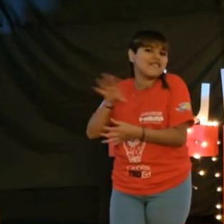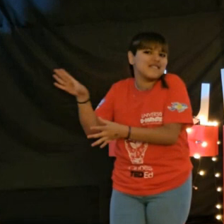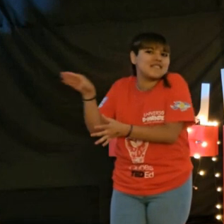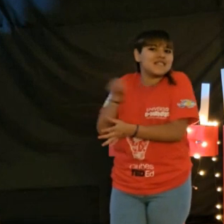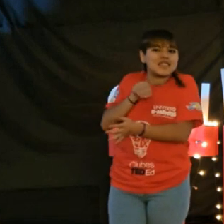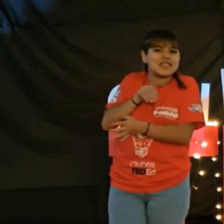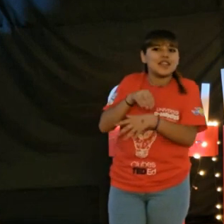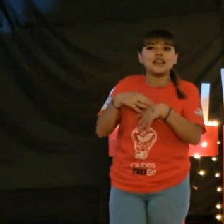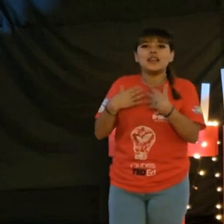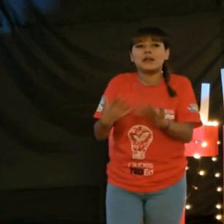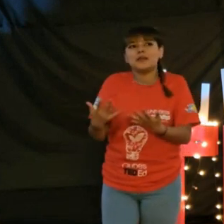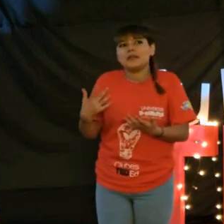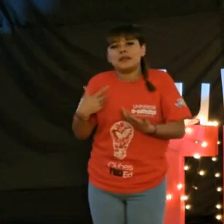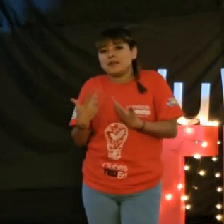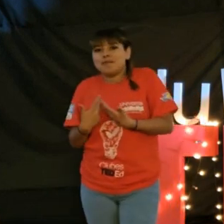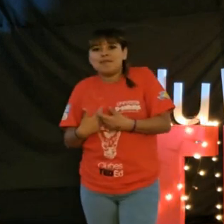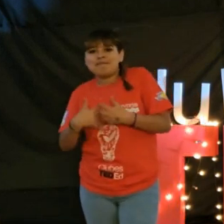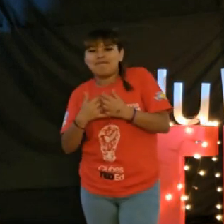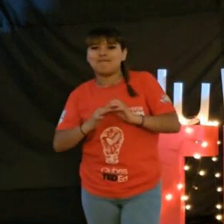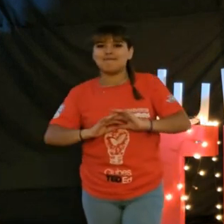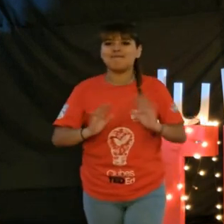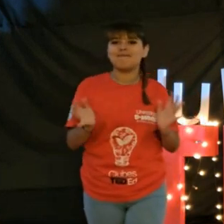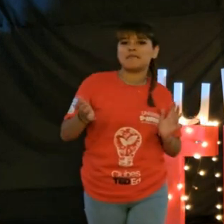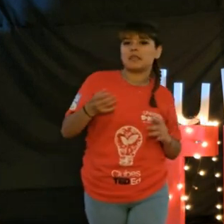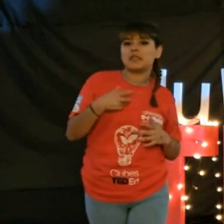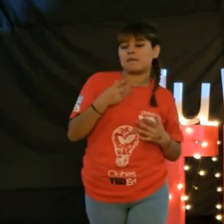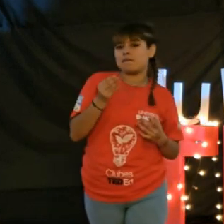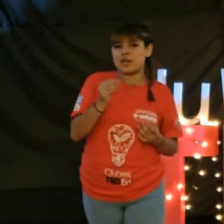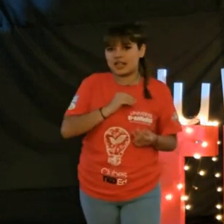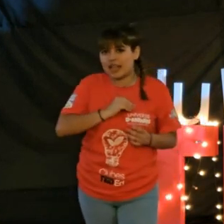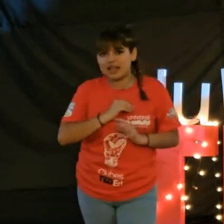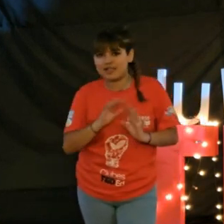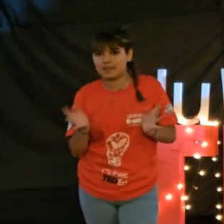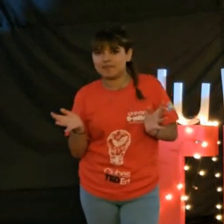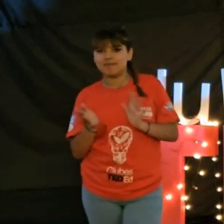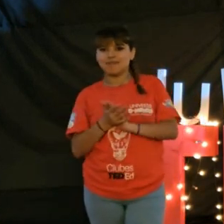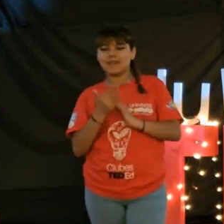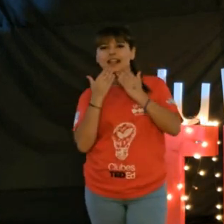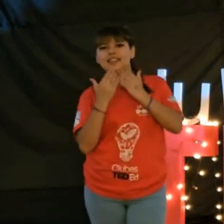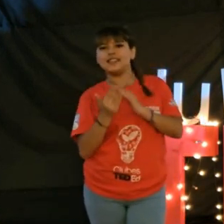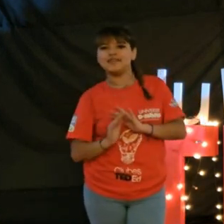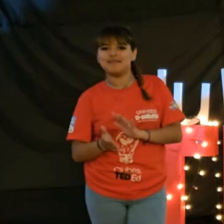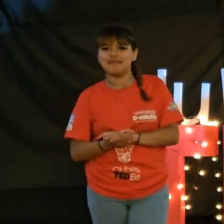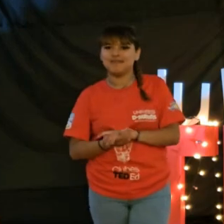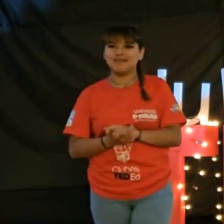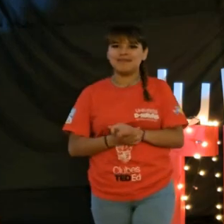la lucha y también pintar. Me encanta. Muchas gracias.